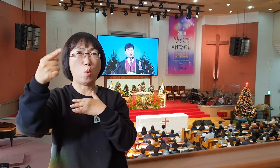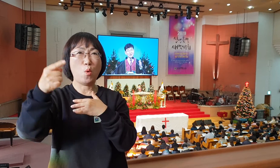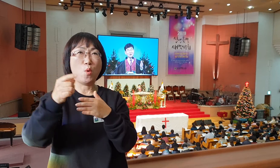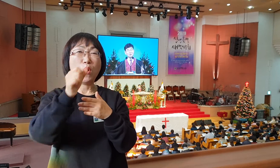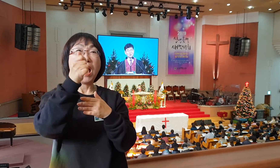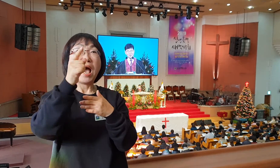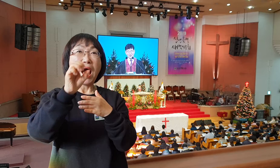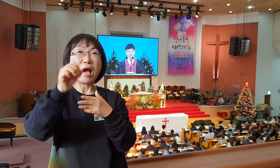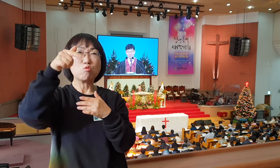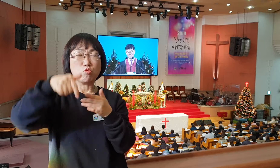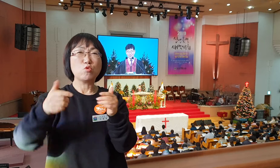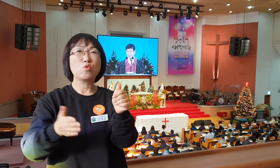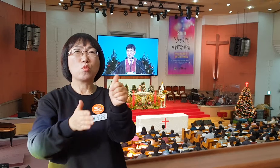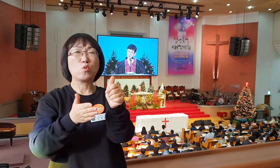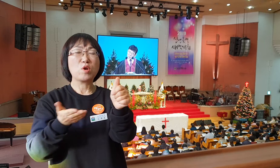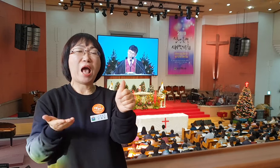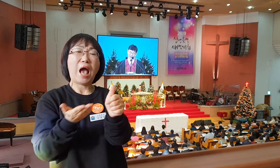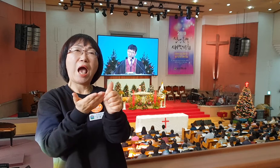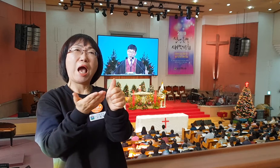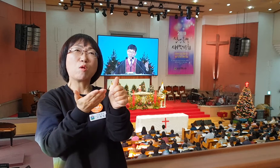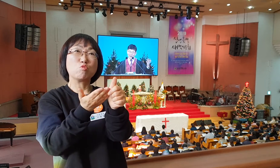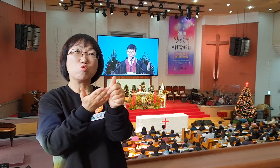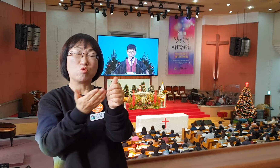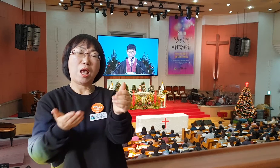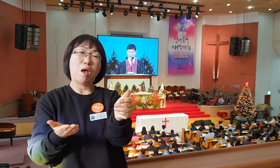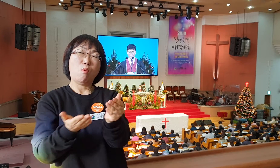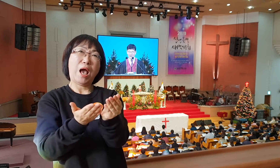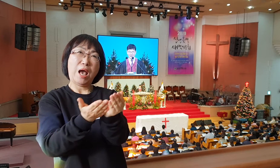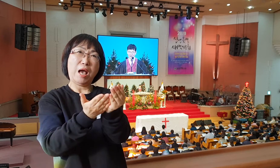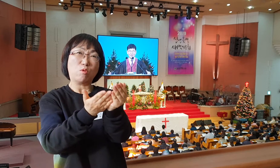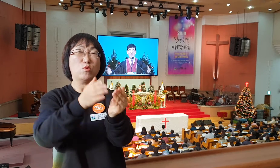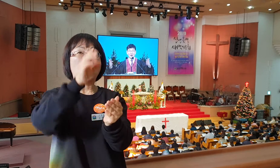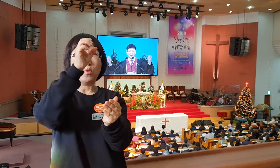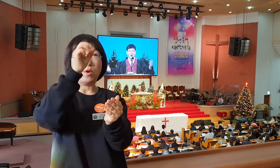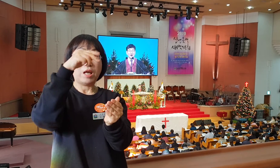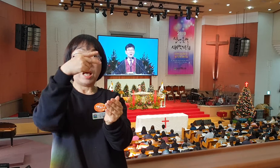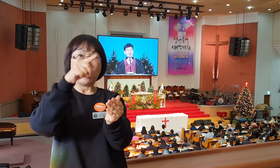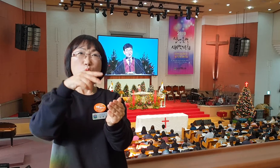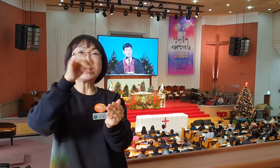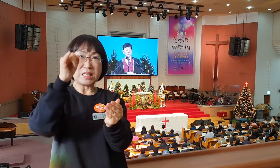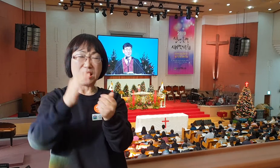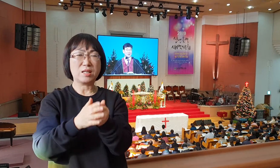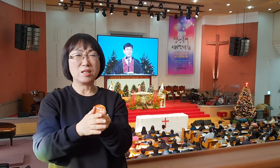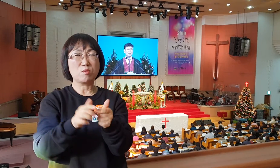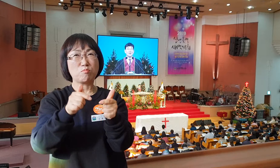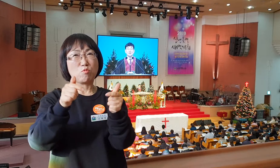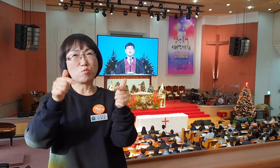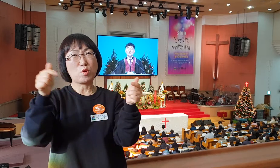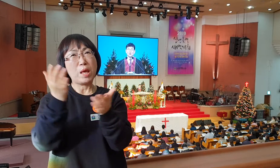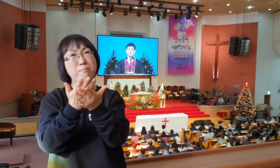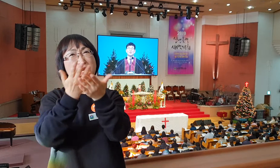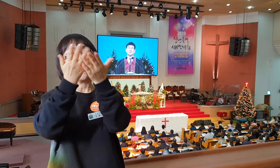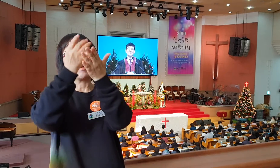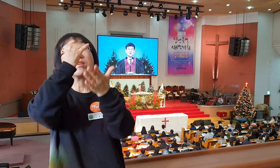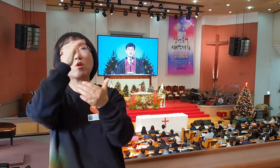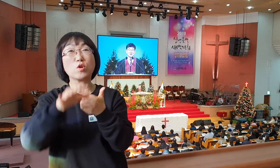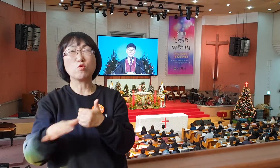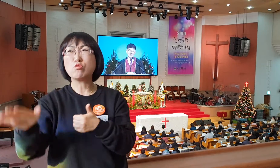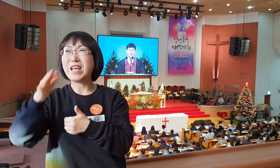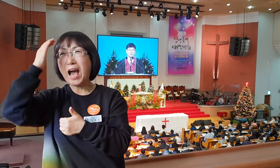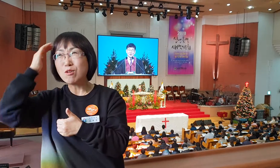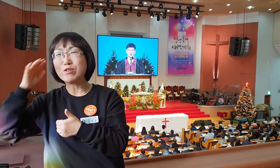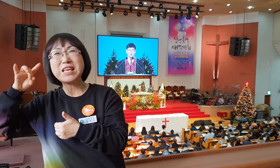끼고 있는 한국도시입니다. 굉장히 활발한 도시고요. 그 당시에 막 커가고 있는 도시입니다. 인천이 좀 비슷하죠.